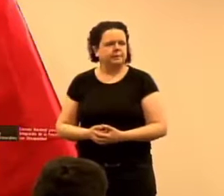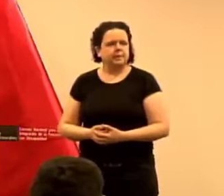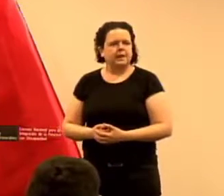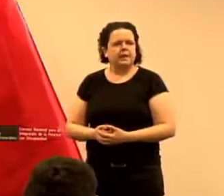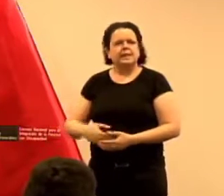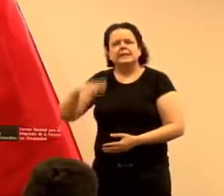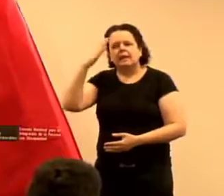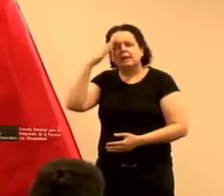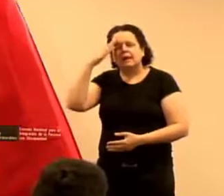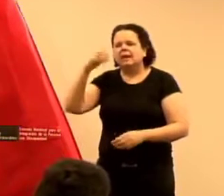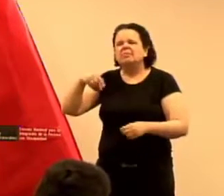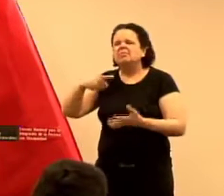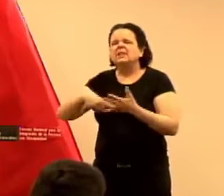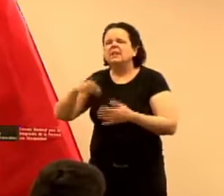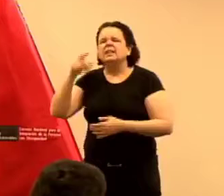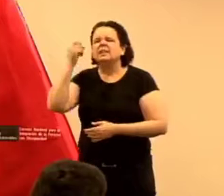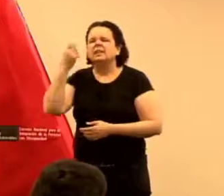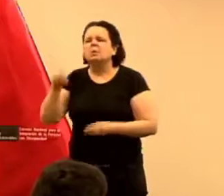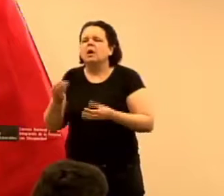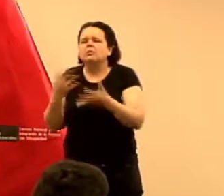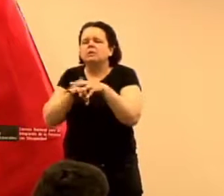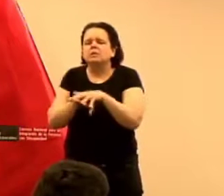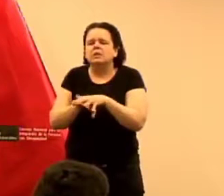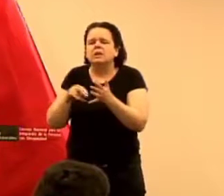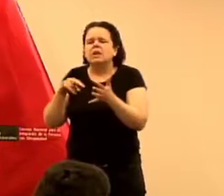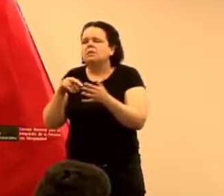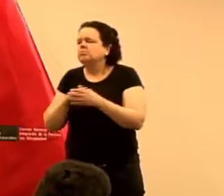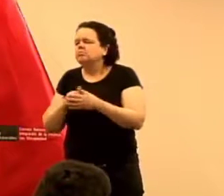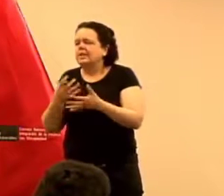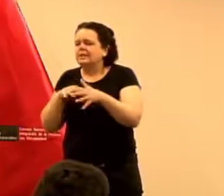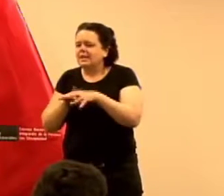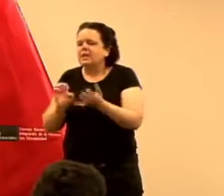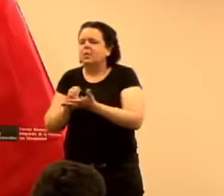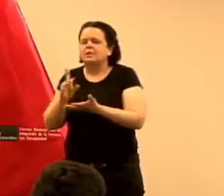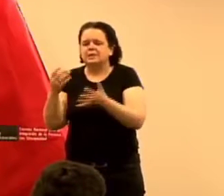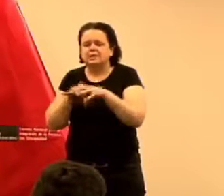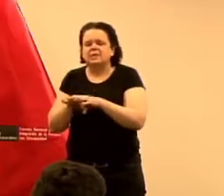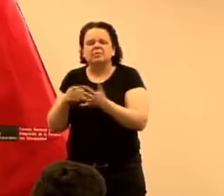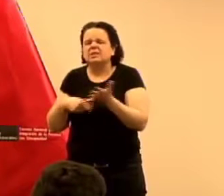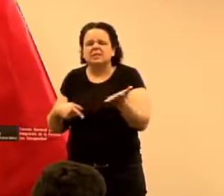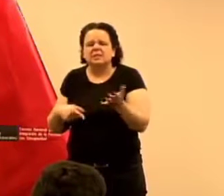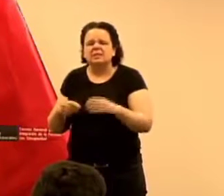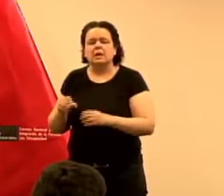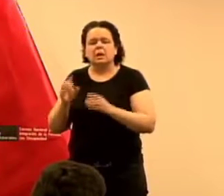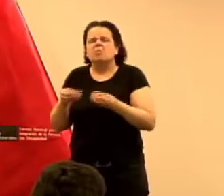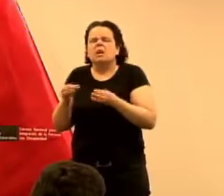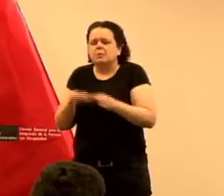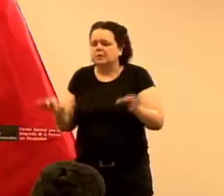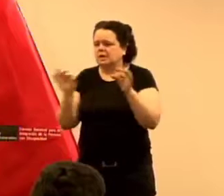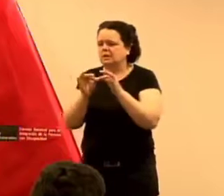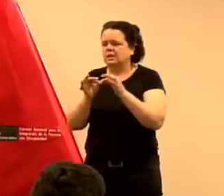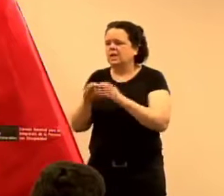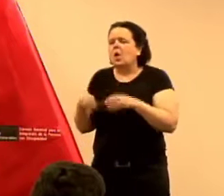ubicarnos en qué entendemos por educación inclusiva, por qué es importante, qué podemos hacer para lograrlo y